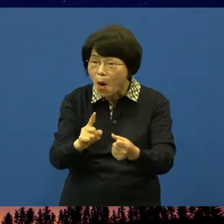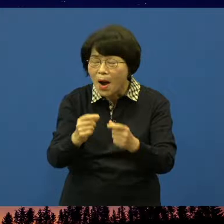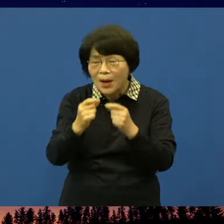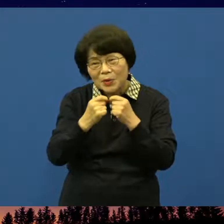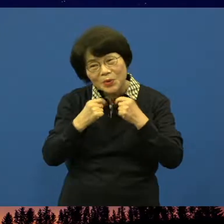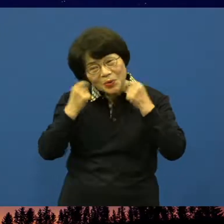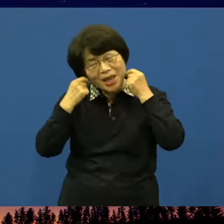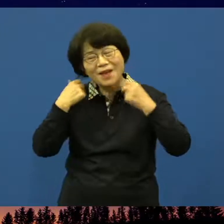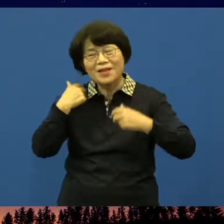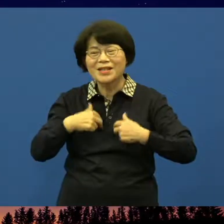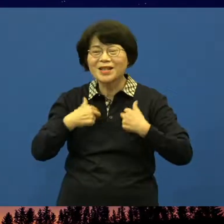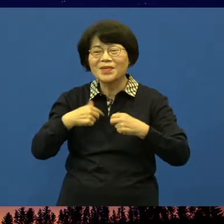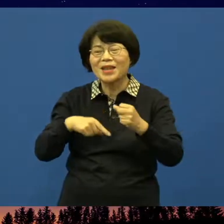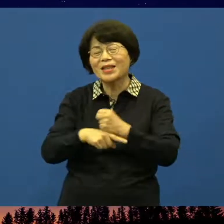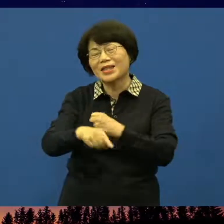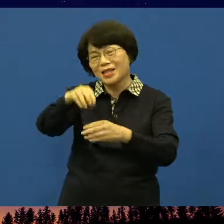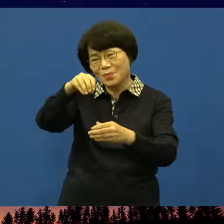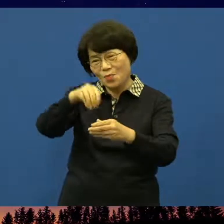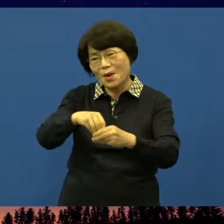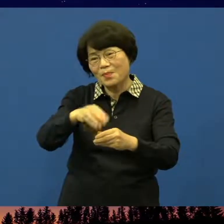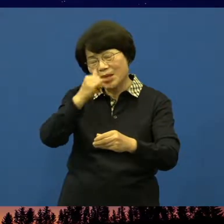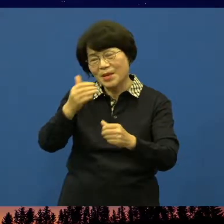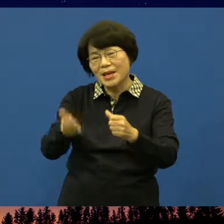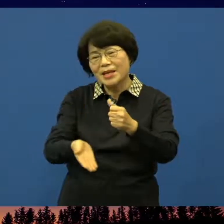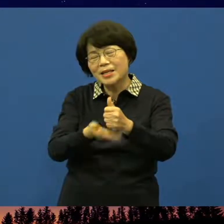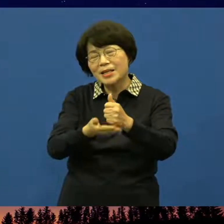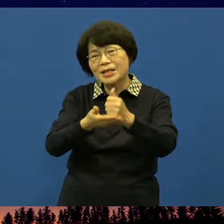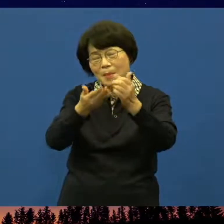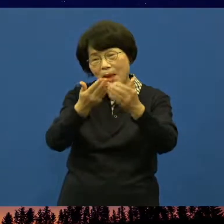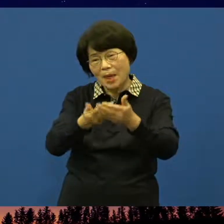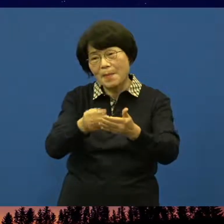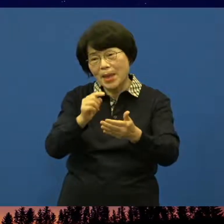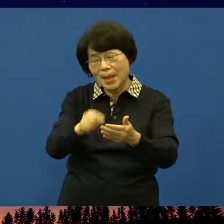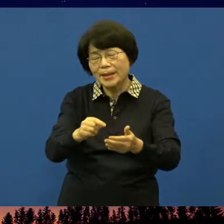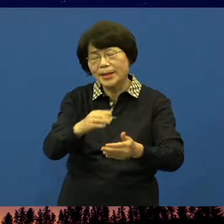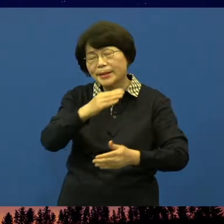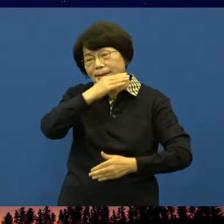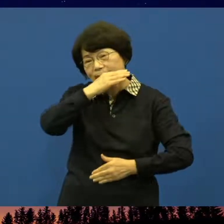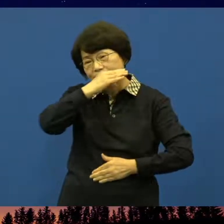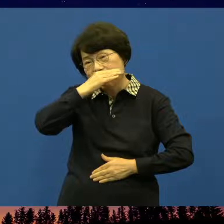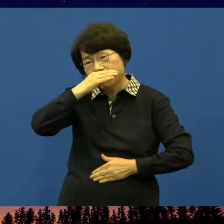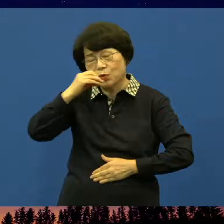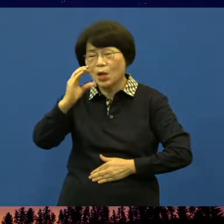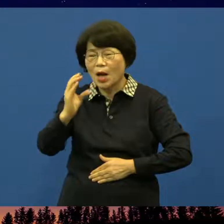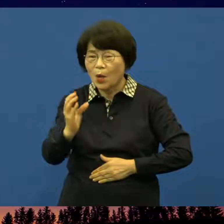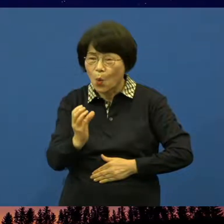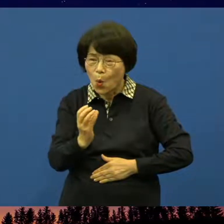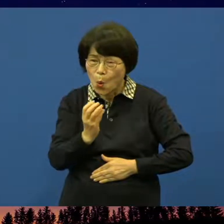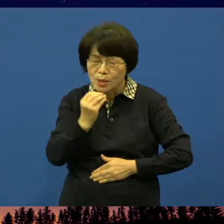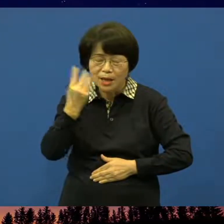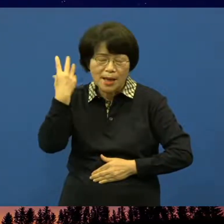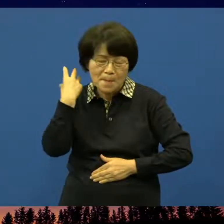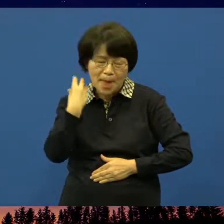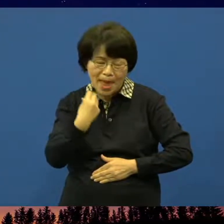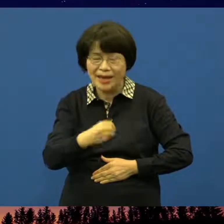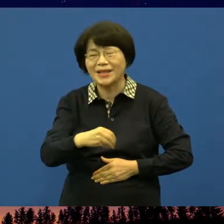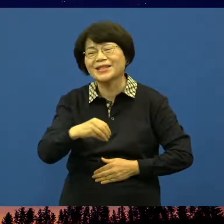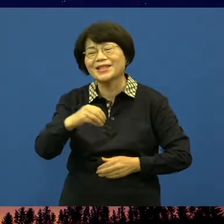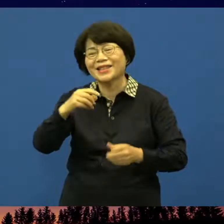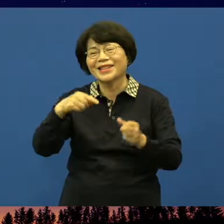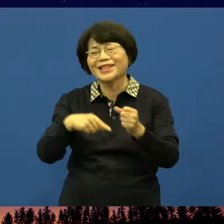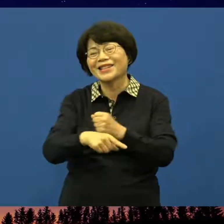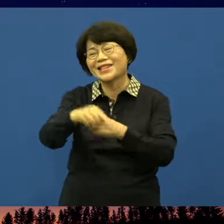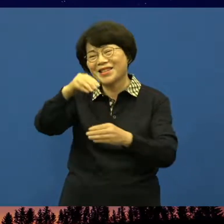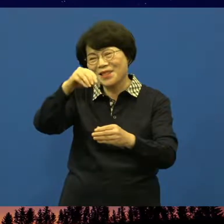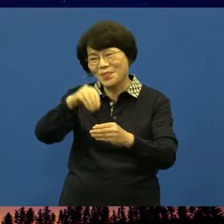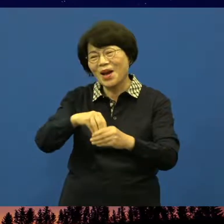유쾌하고 즐겁다는 뜻이 있어요. 칭찬받을 만하다. 이것도 정중한, 고상한, 우아한 이런 뜻이 있어요. 어떤 일에